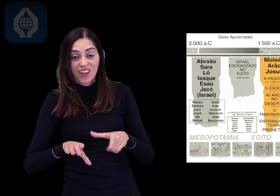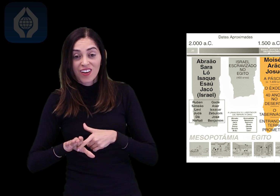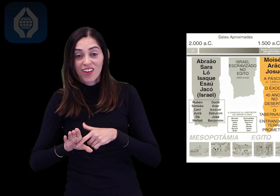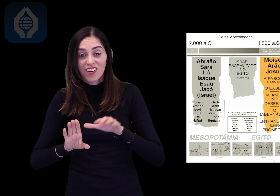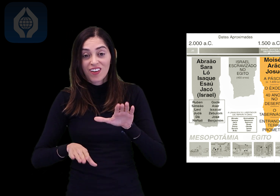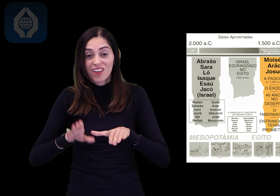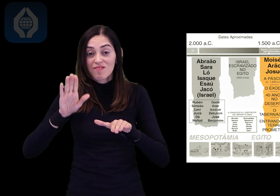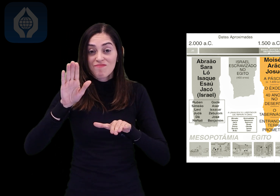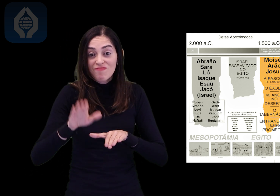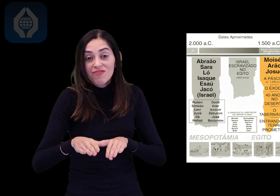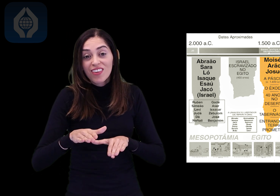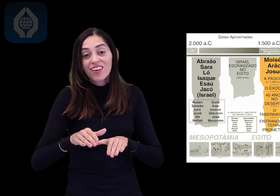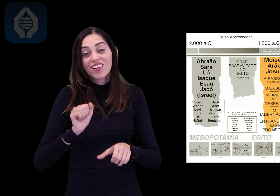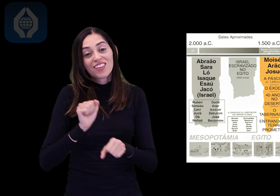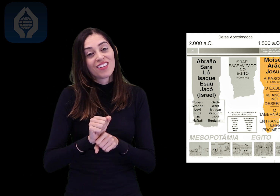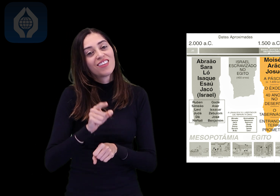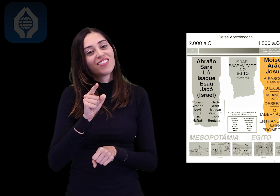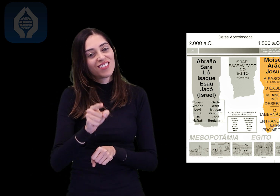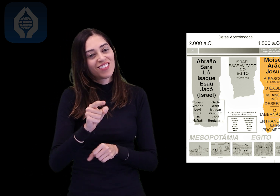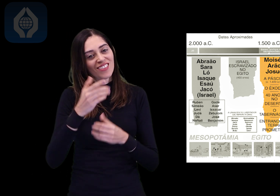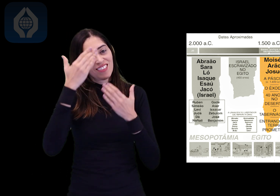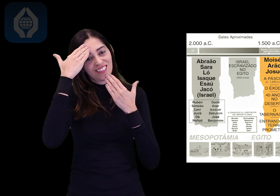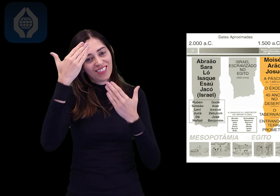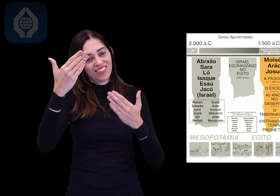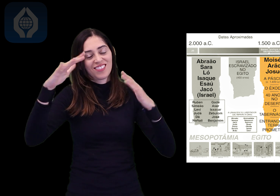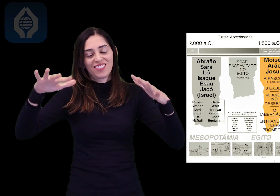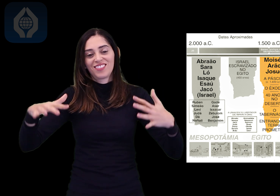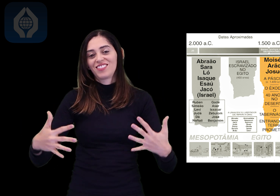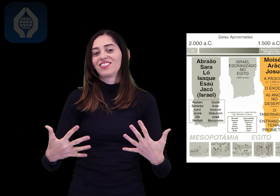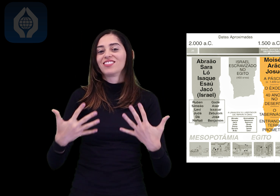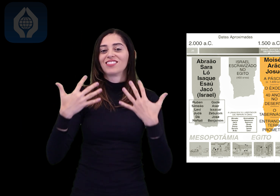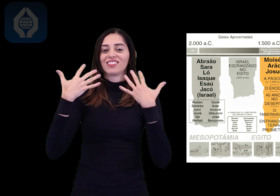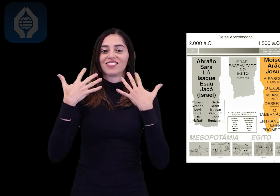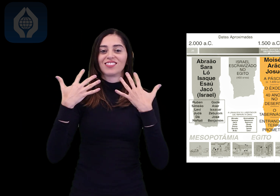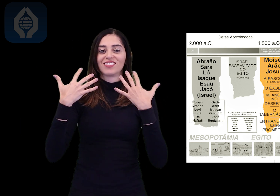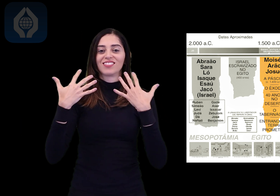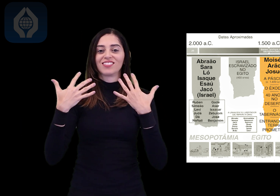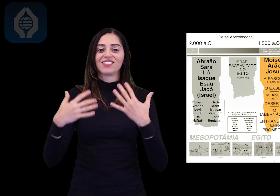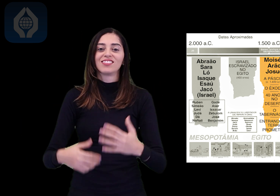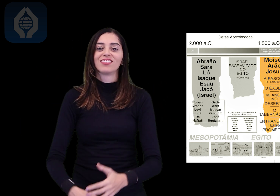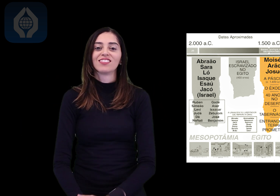nossa 28ª lição. Até lá e muito obrigado por sua atenção.